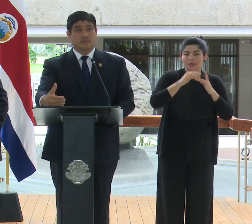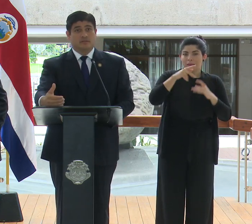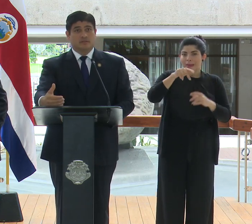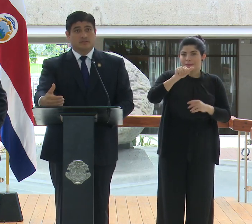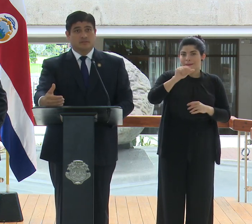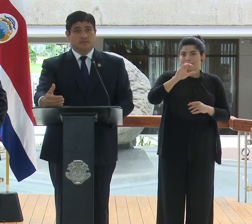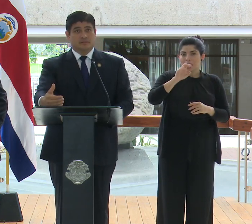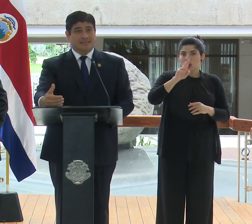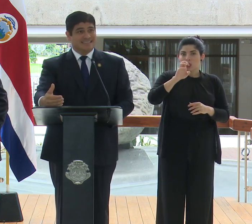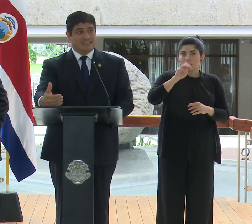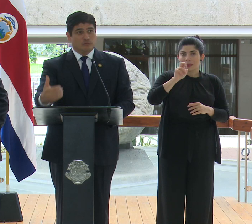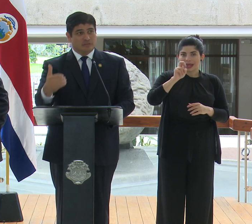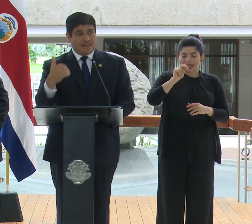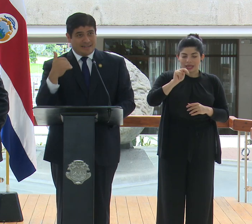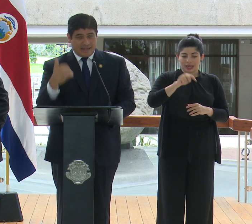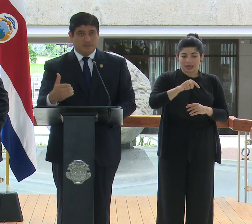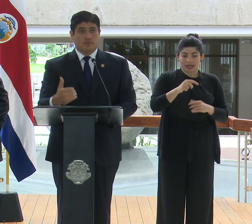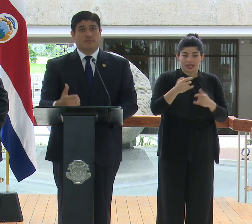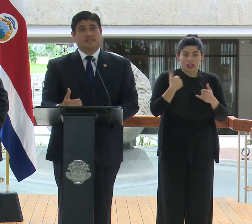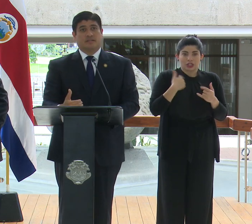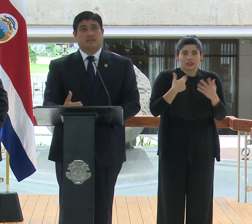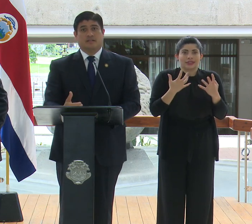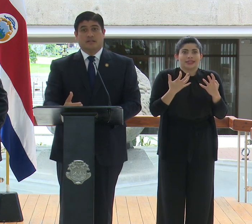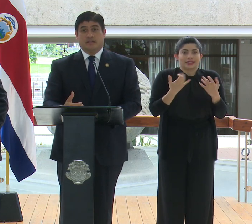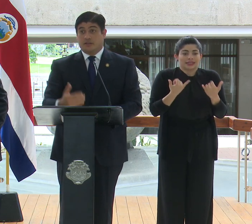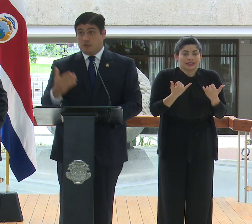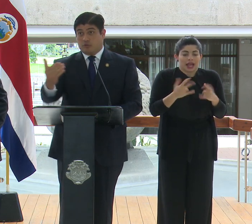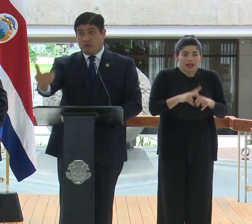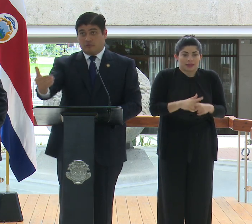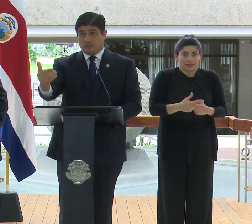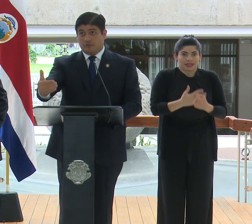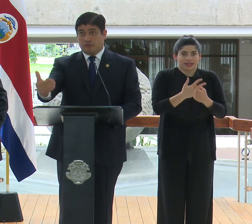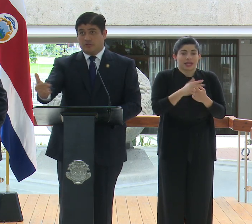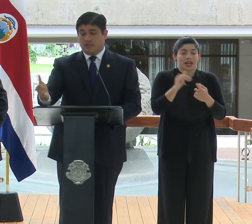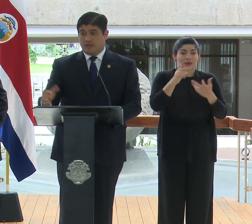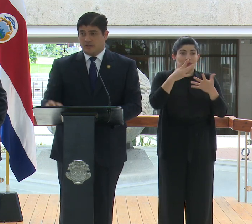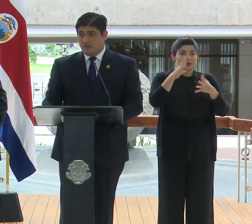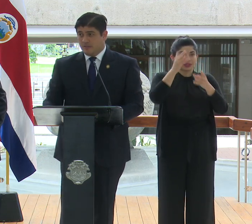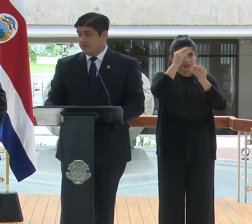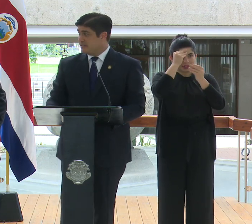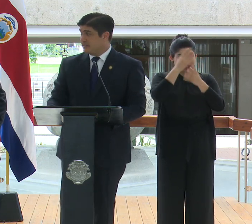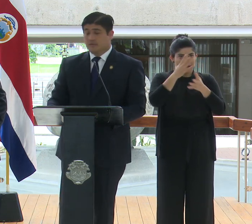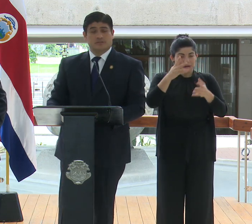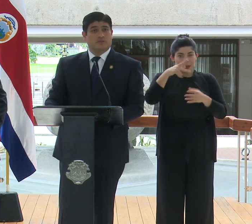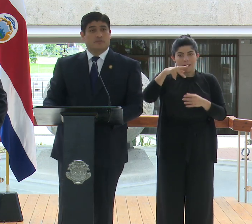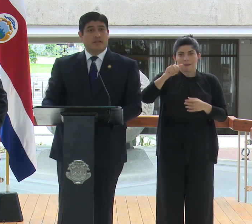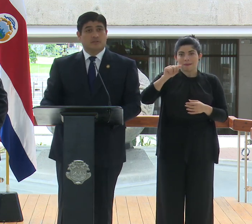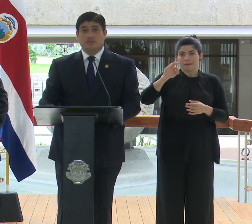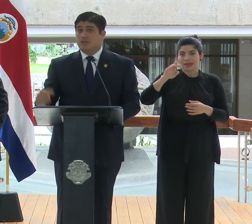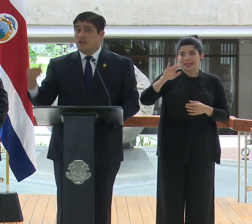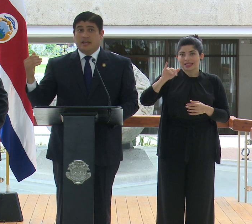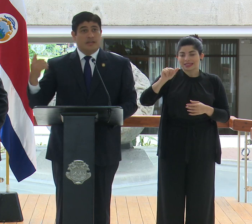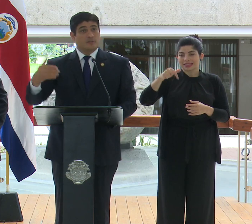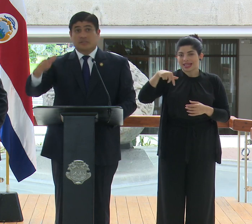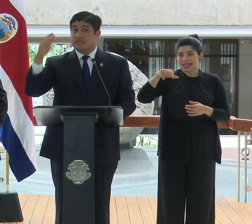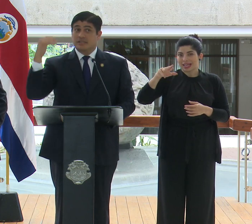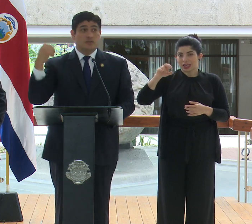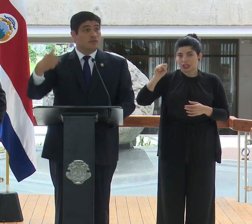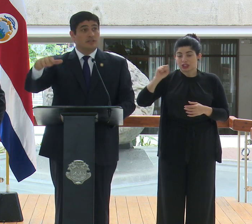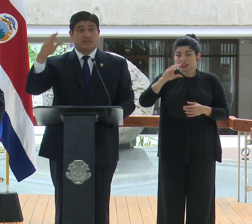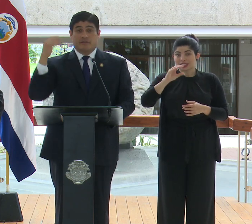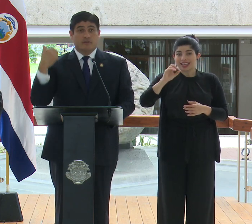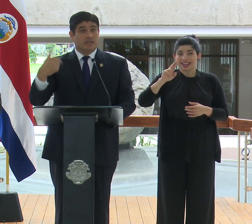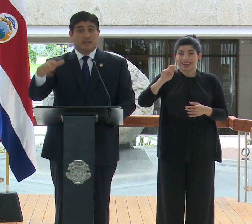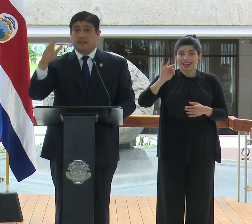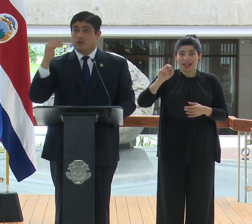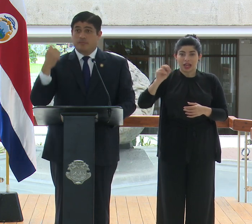Pacume, que estamos anhelando empezar, y que como lo anunció doña Patricia Queiroz y don Renato, ellos han seguido